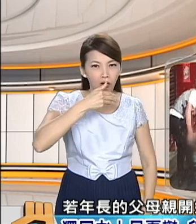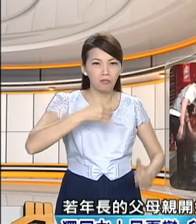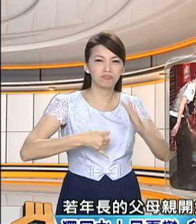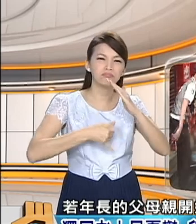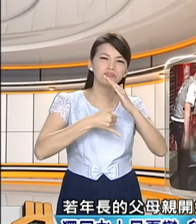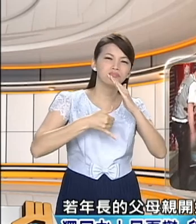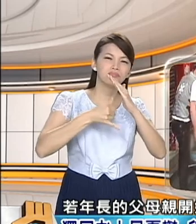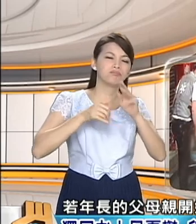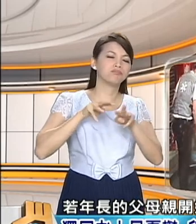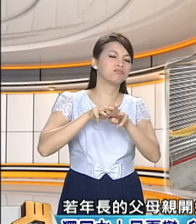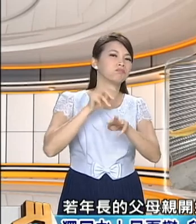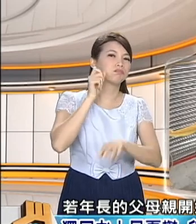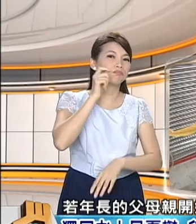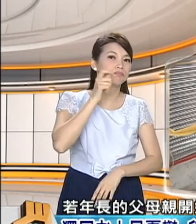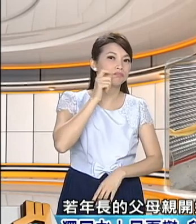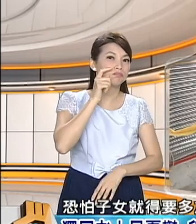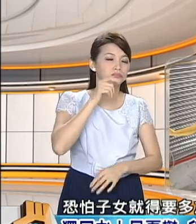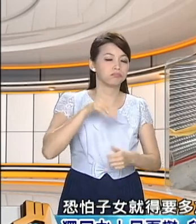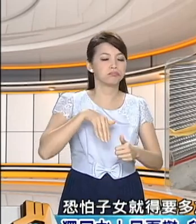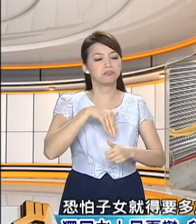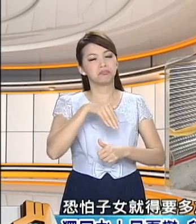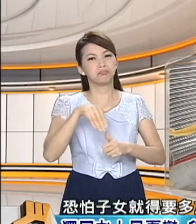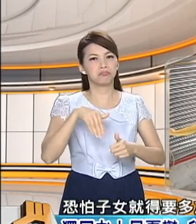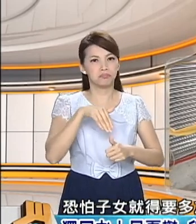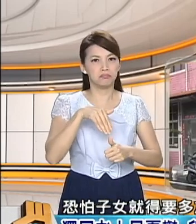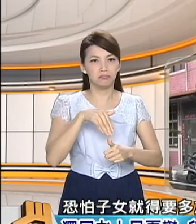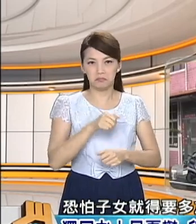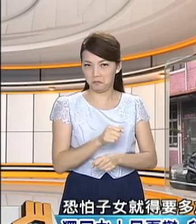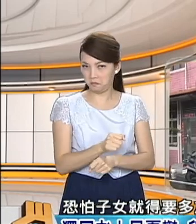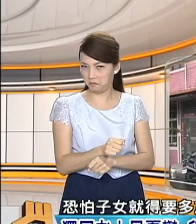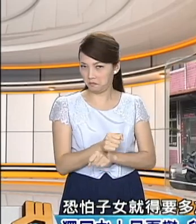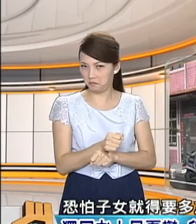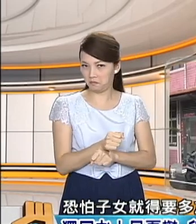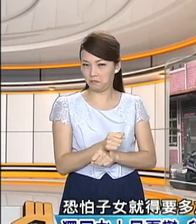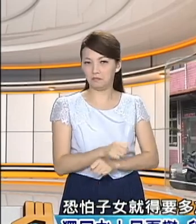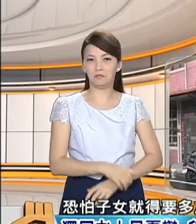足不出户，恐怕子女就得要多加注意了。